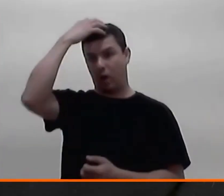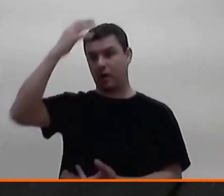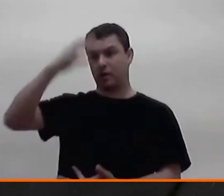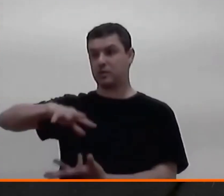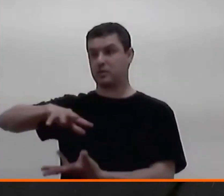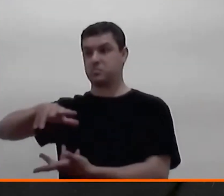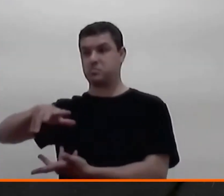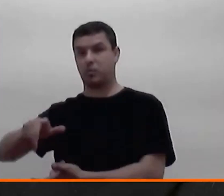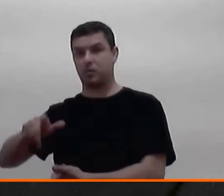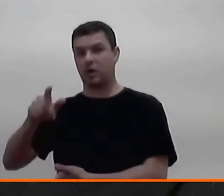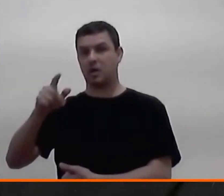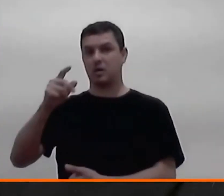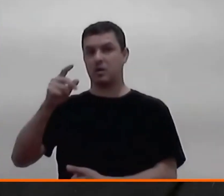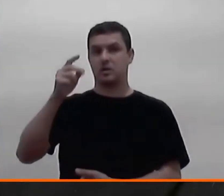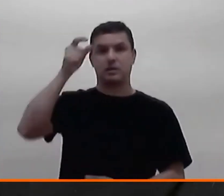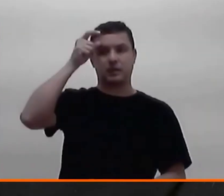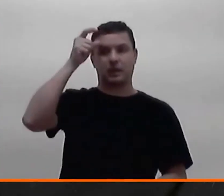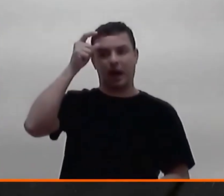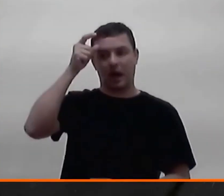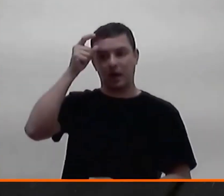Satanás. Eles querem